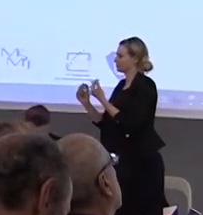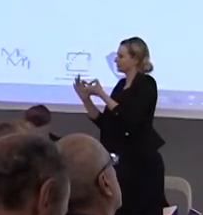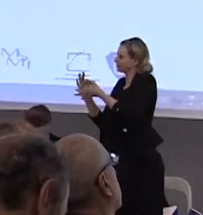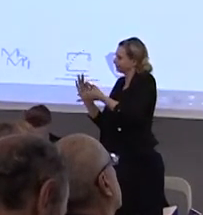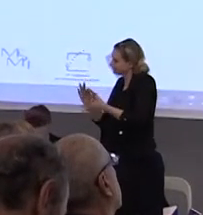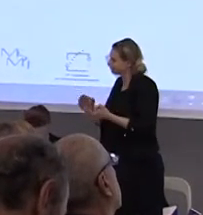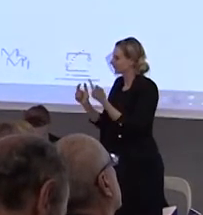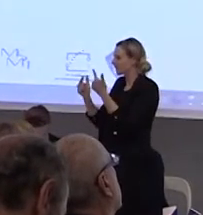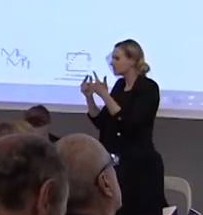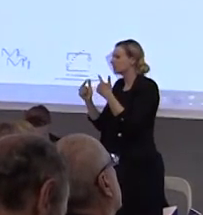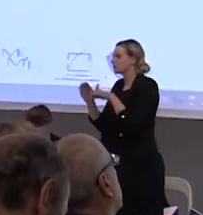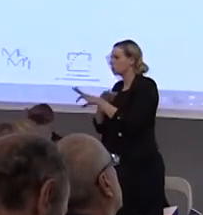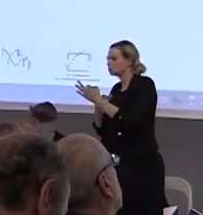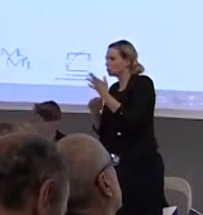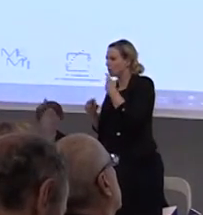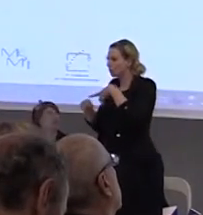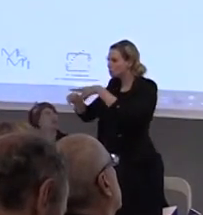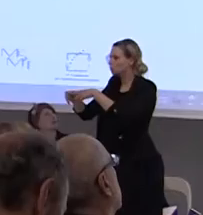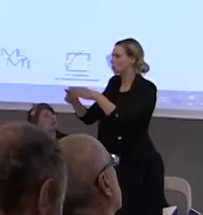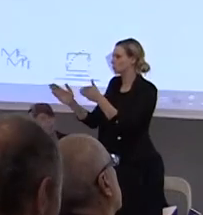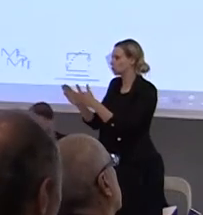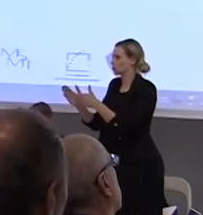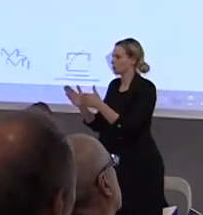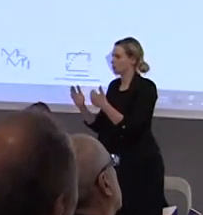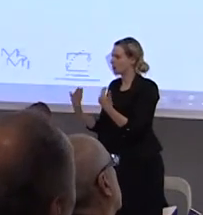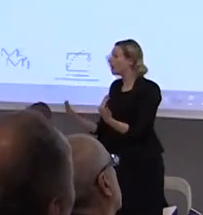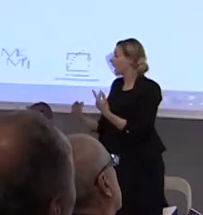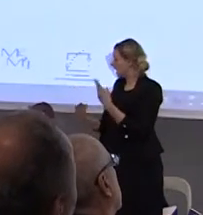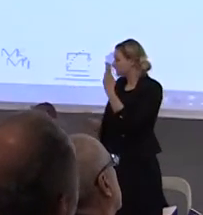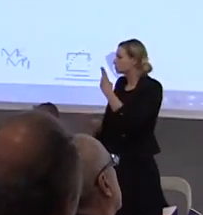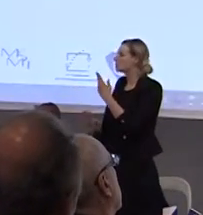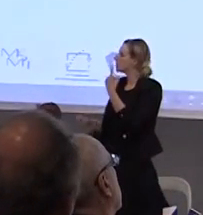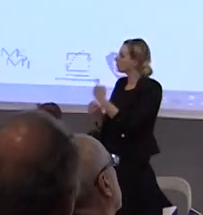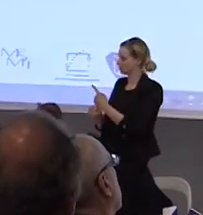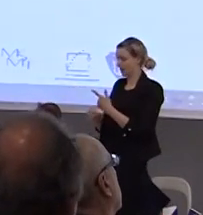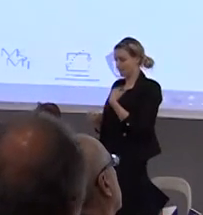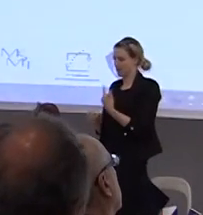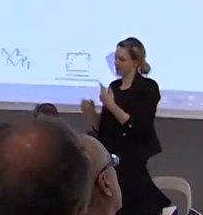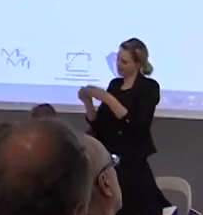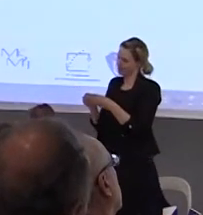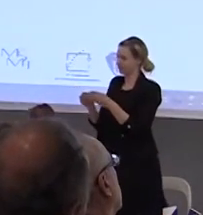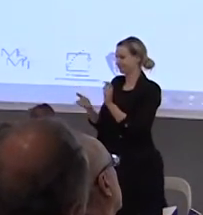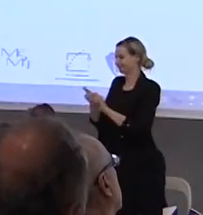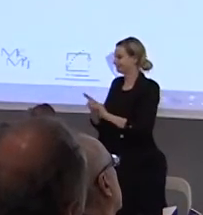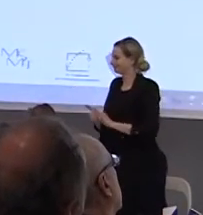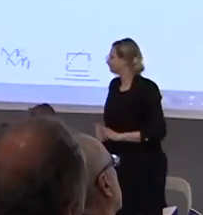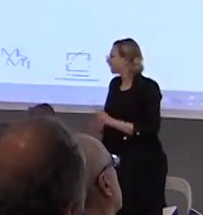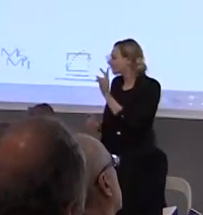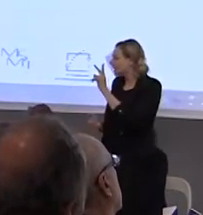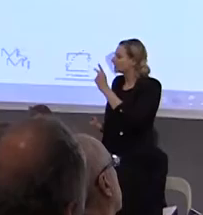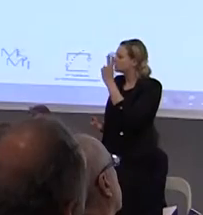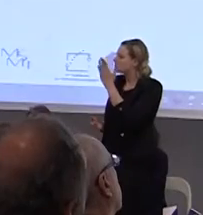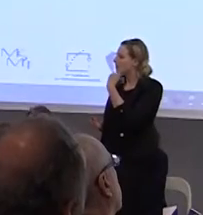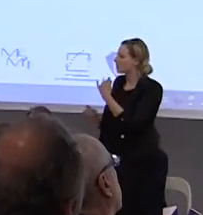Všechny výstupy projektu byly velmi intenzivně zkoušeny, pilotovány na školách po celé České republice.